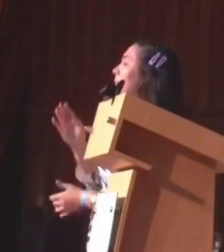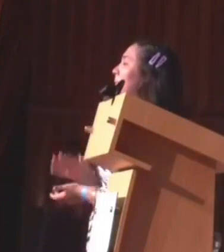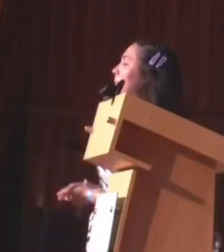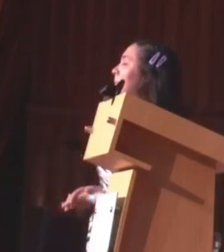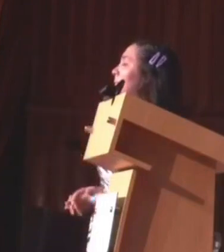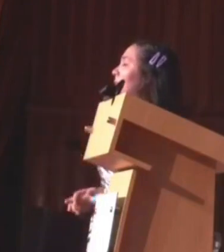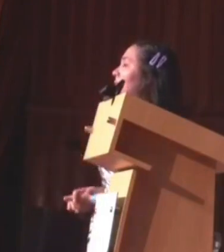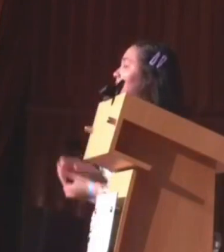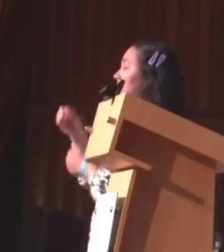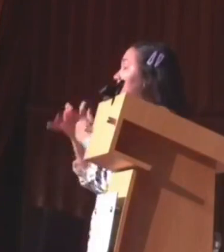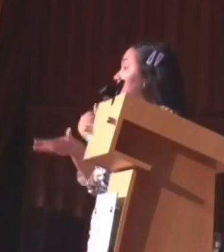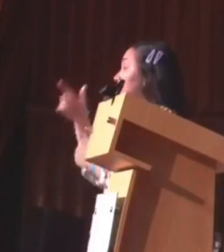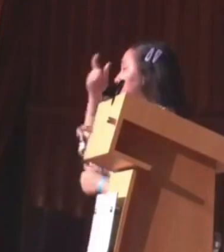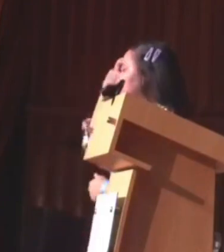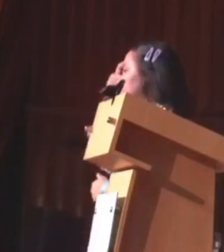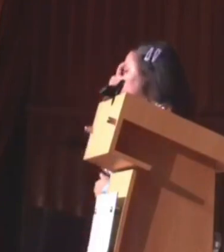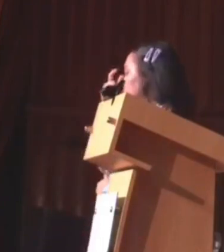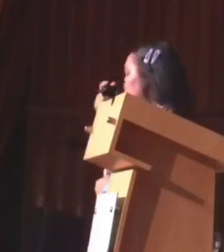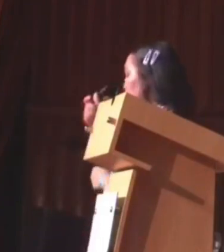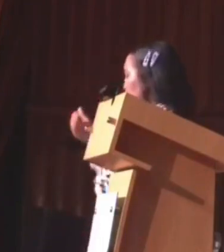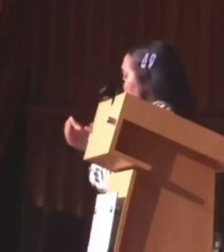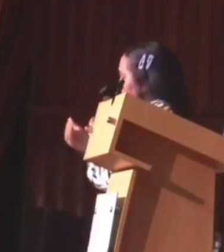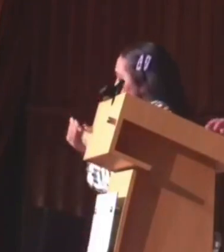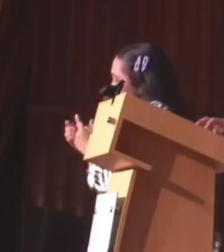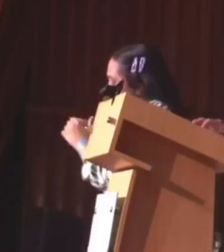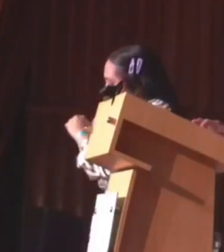Moisés estaba escondidito allá.